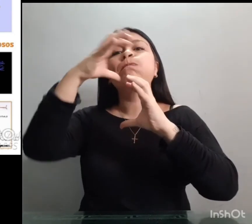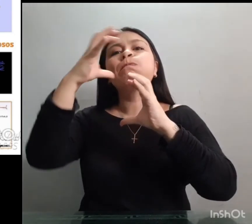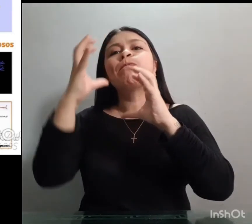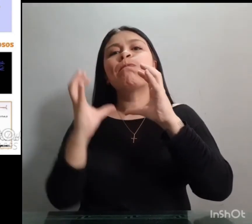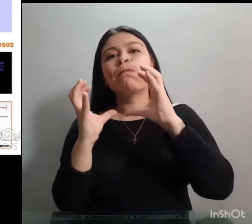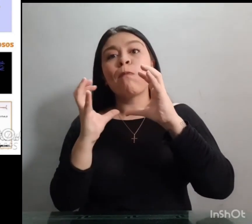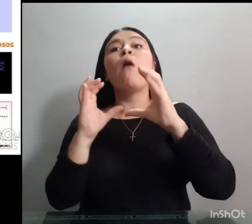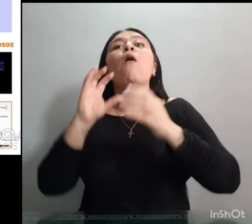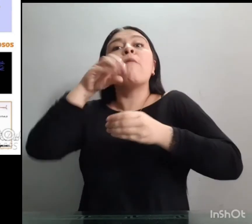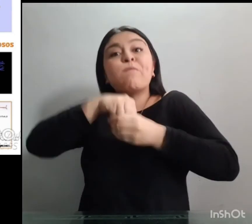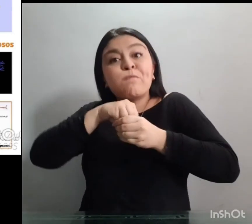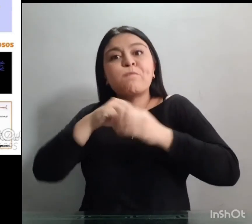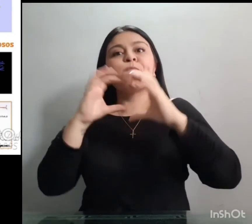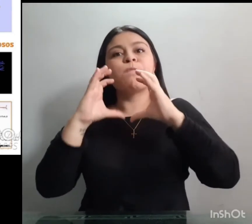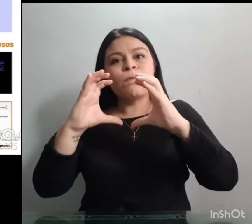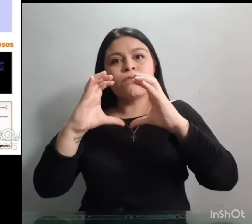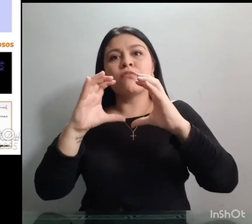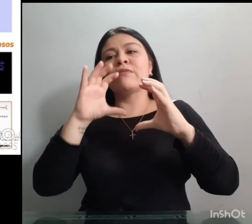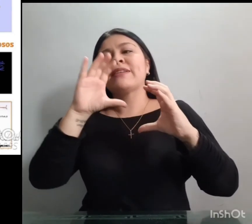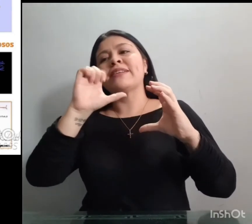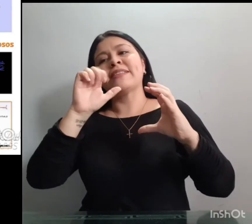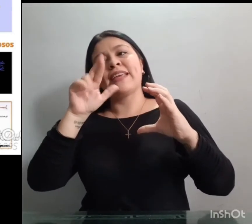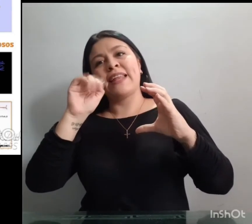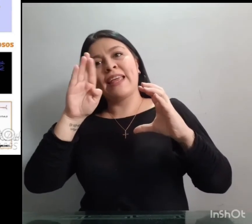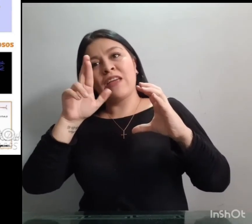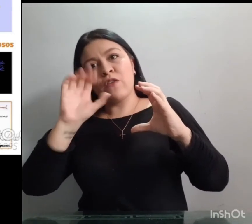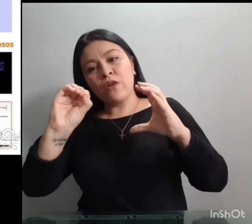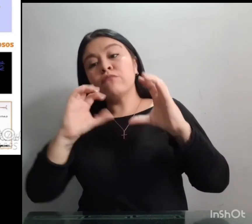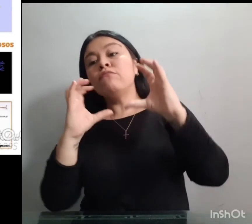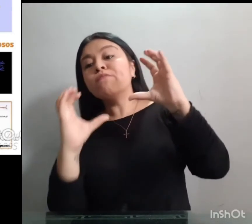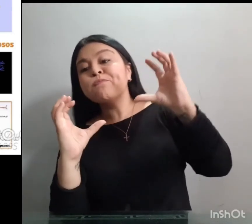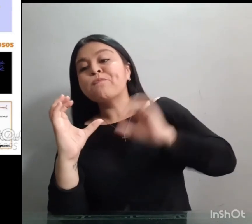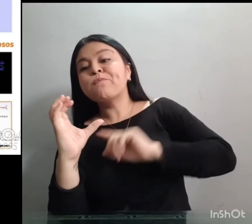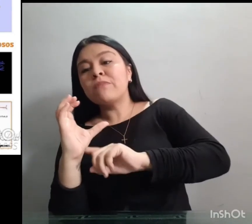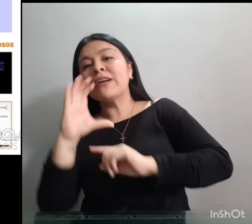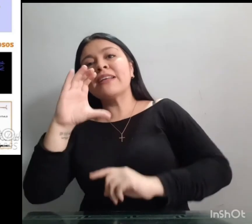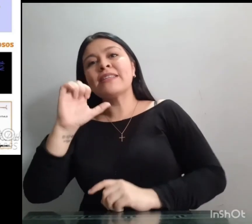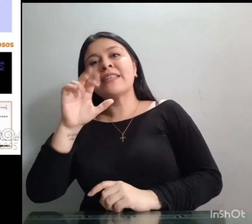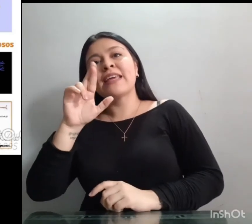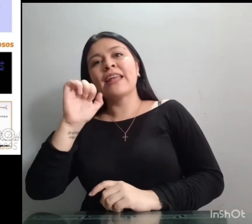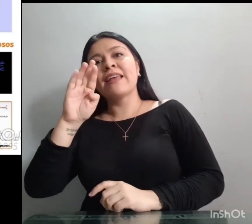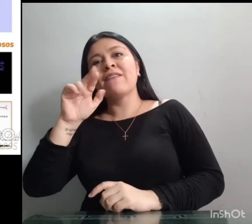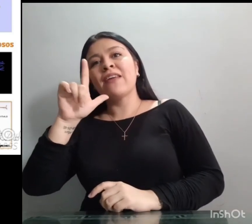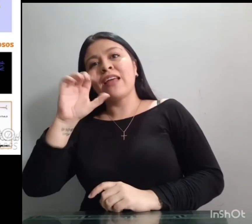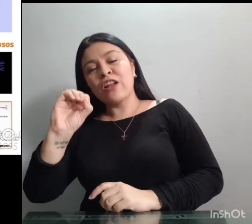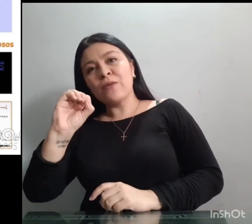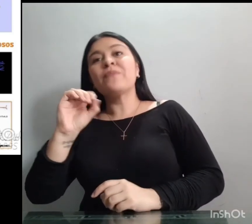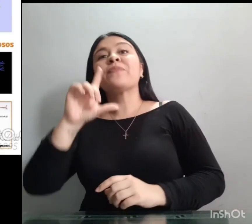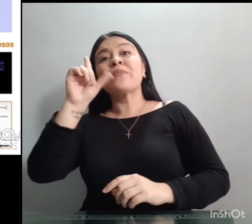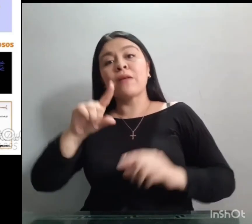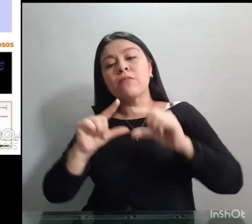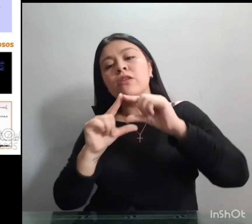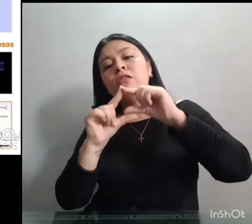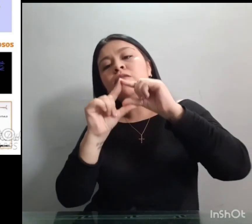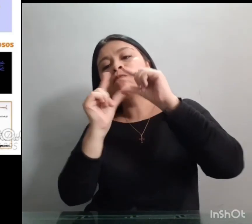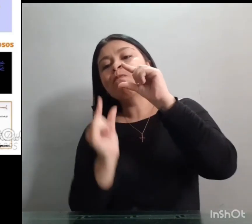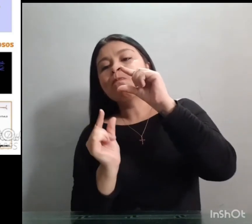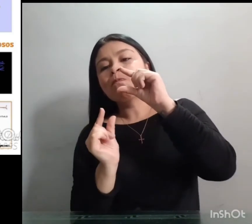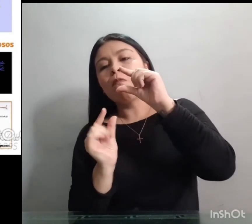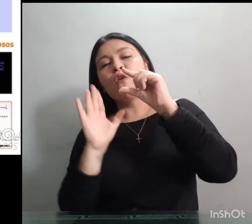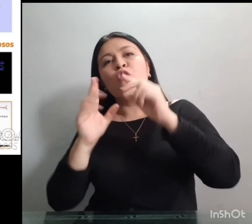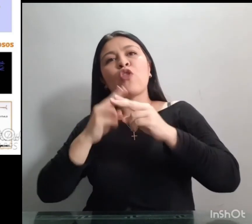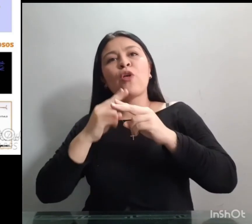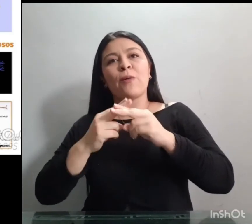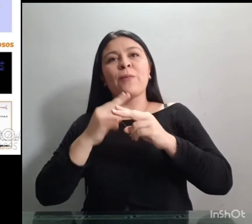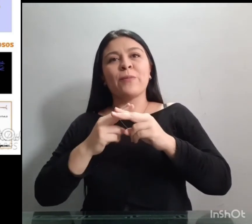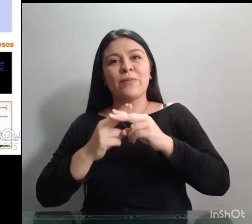cerebro, el cerebelo y el tallo encefálico o tronco encefálico, que incluye el bulbo raquídeo.